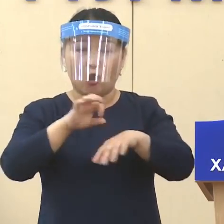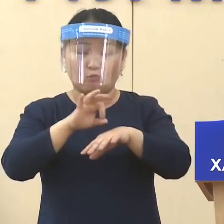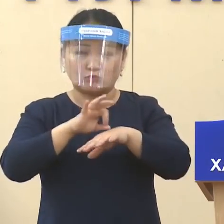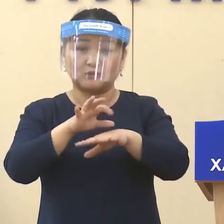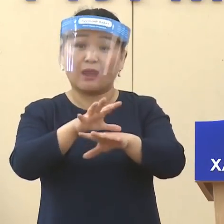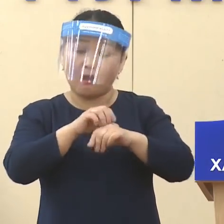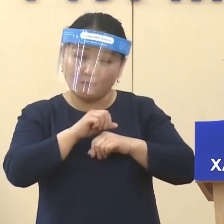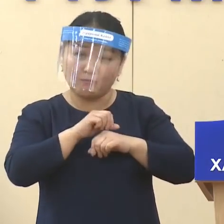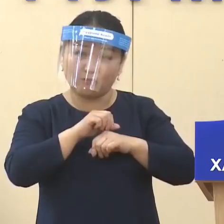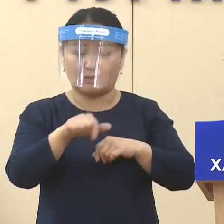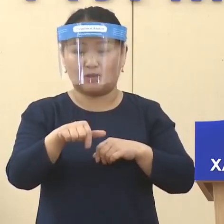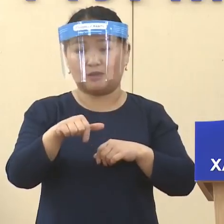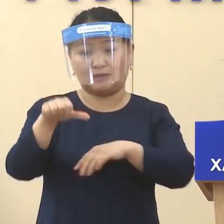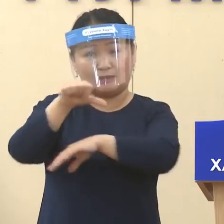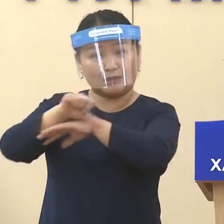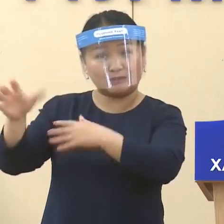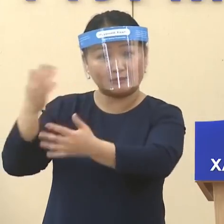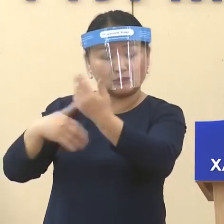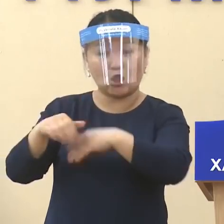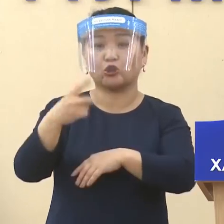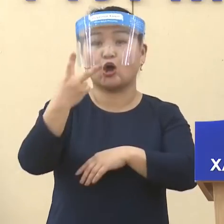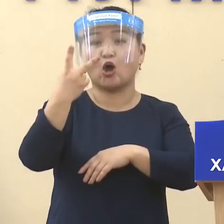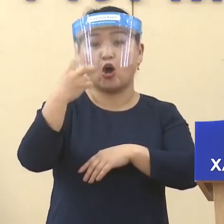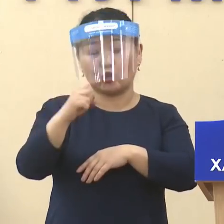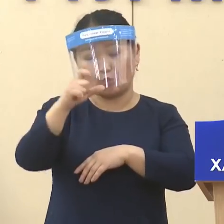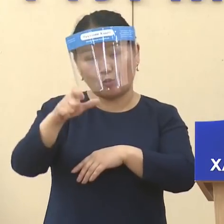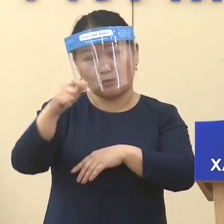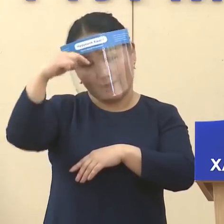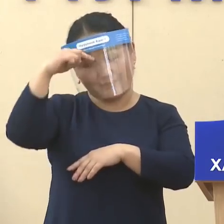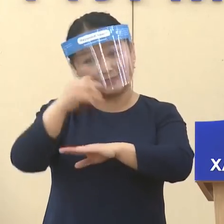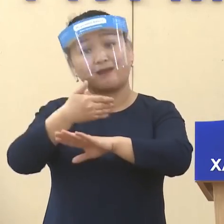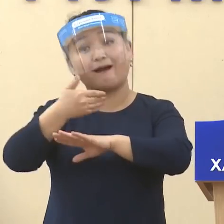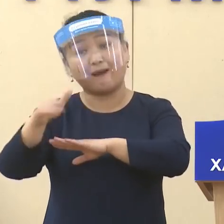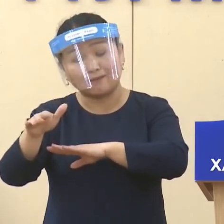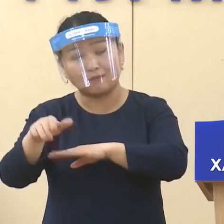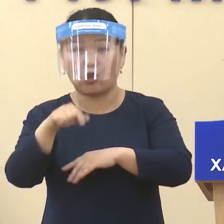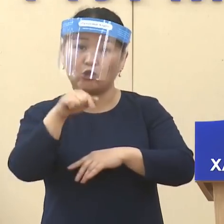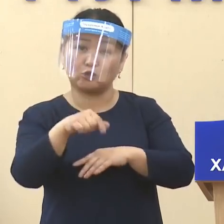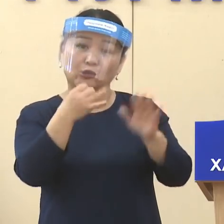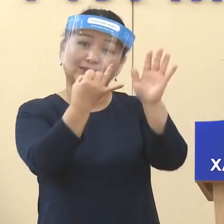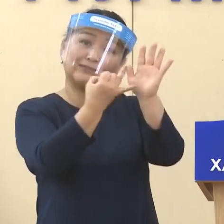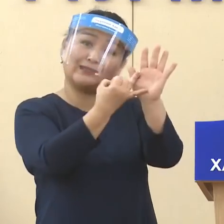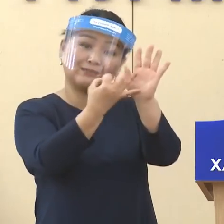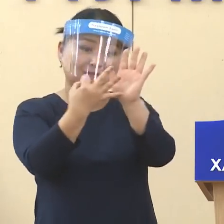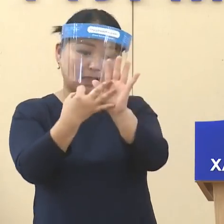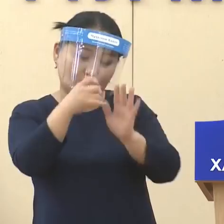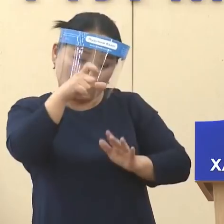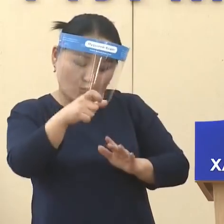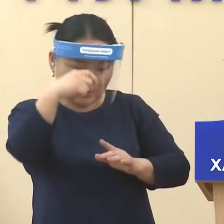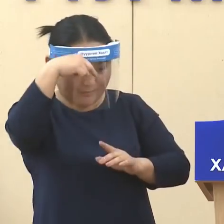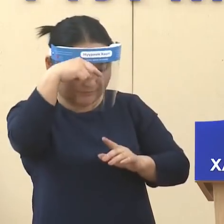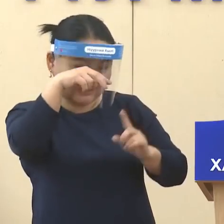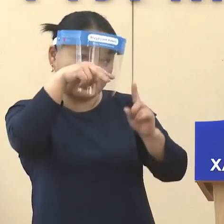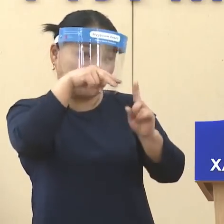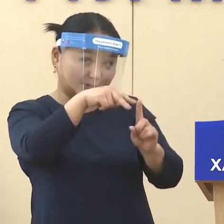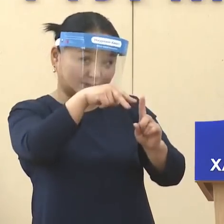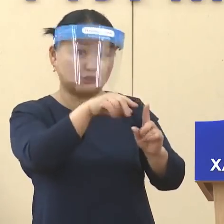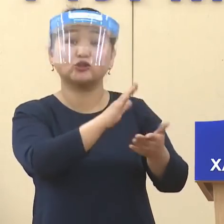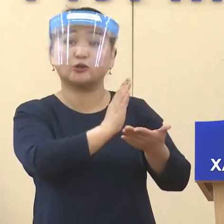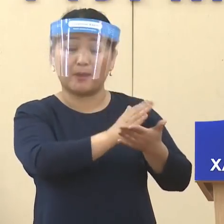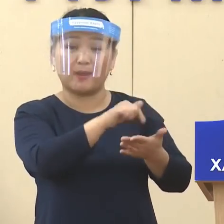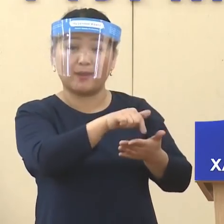халдвартай гэж батлагдаад 20 хүн эдгэрч гарсан. Одоо бидний одоо хяналтанд 78 хүн эмчилгээ хяналтанд